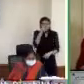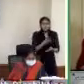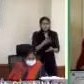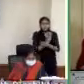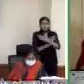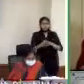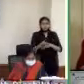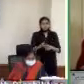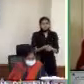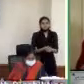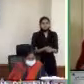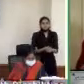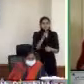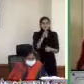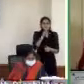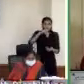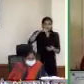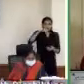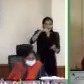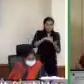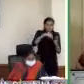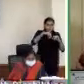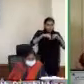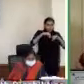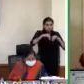चुनाव 2020 के लिए